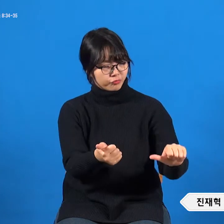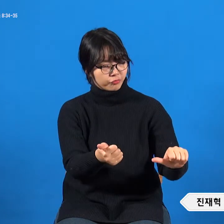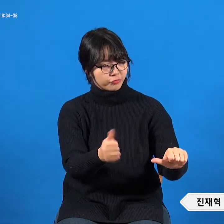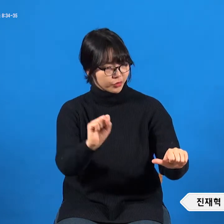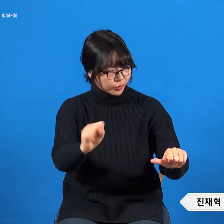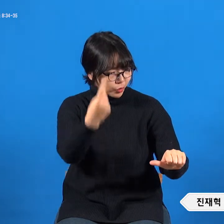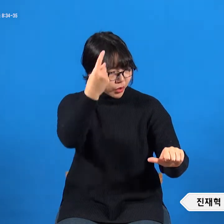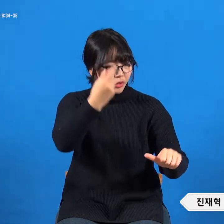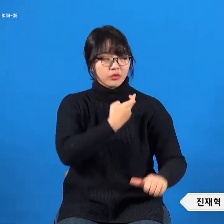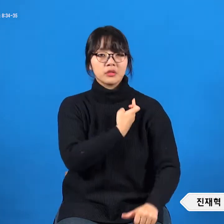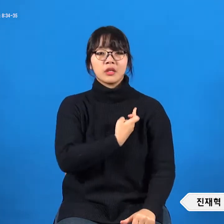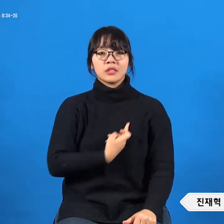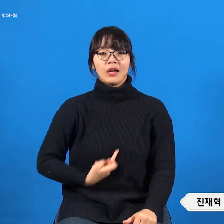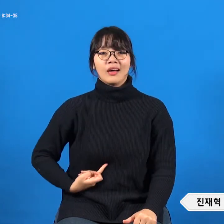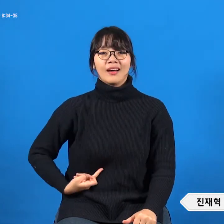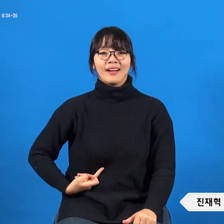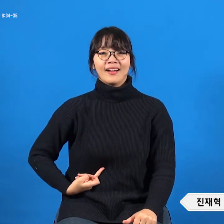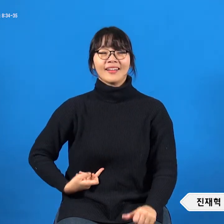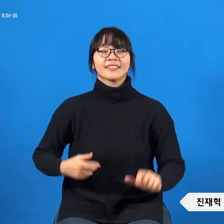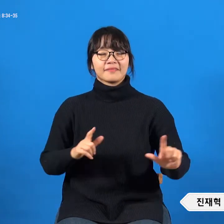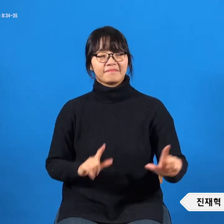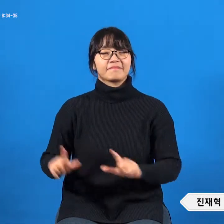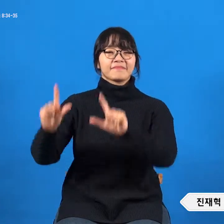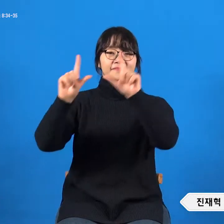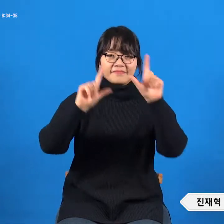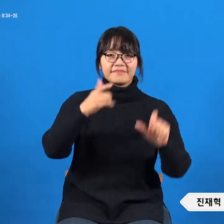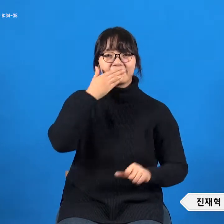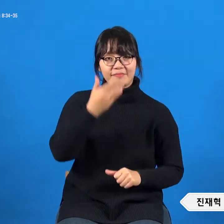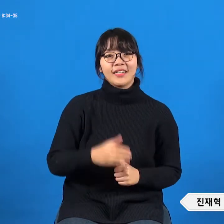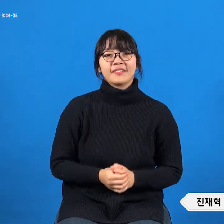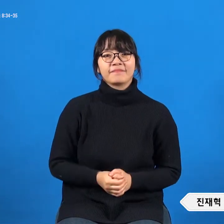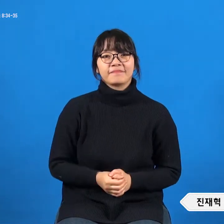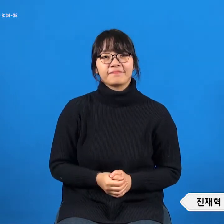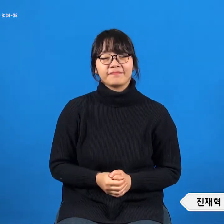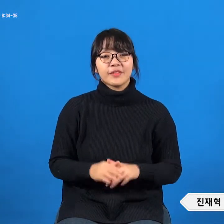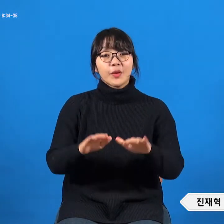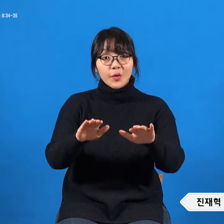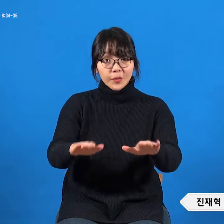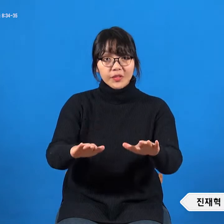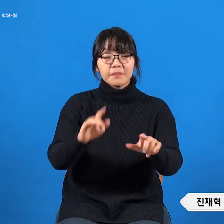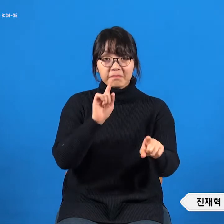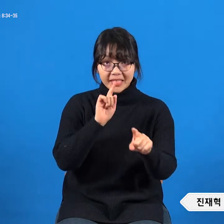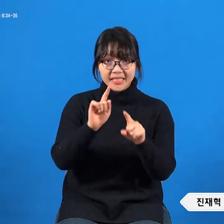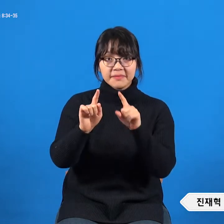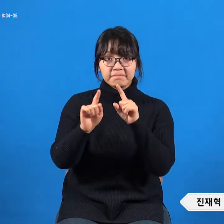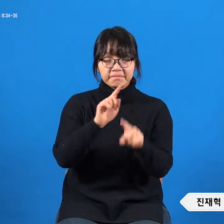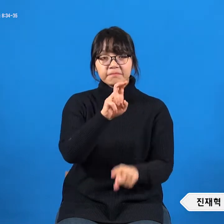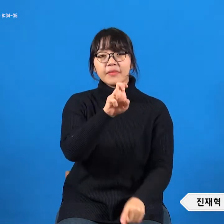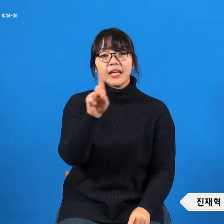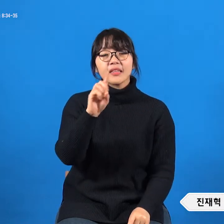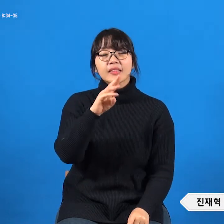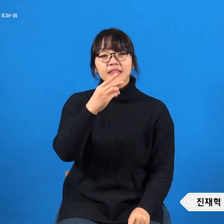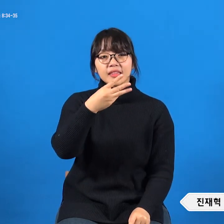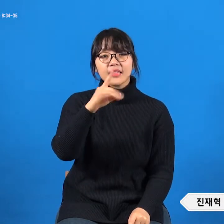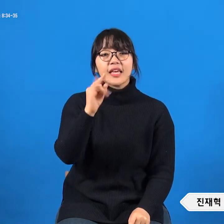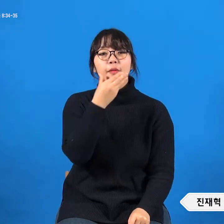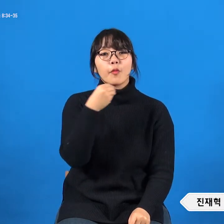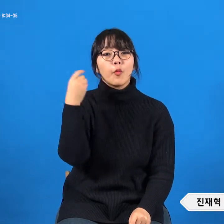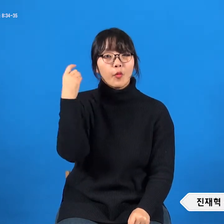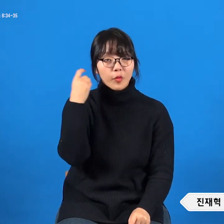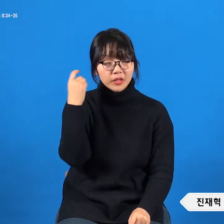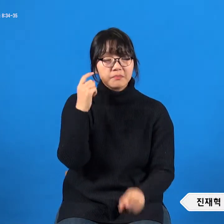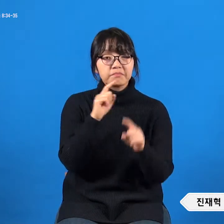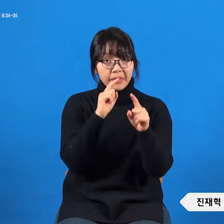죽음으로 제자로 살아갑니다. 오늘 말씀 마태복음 8장